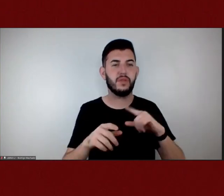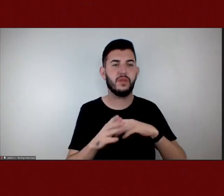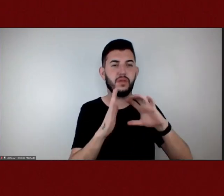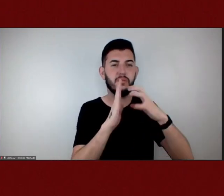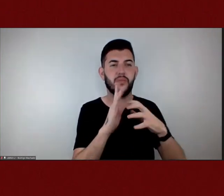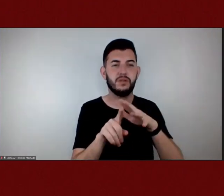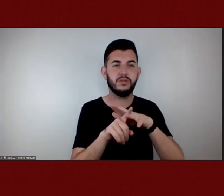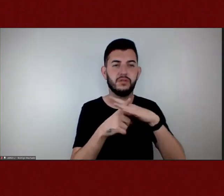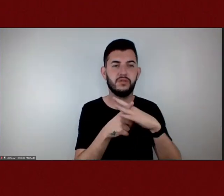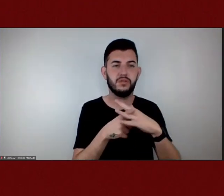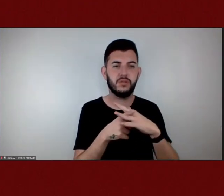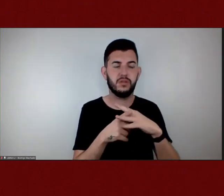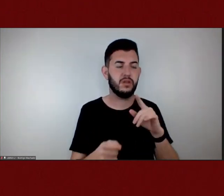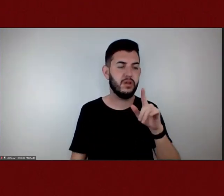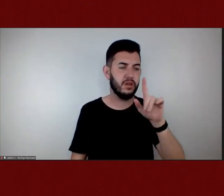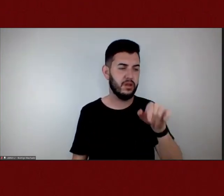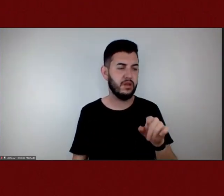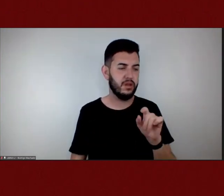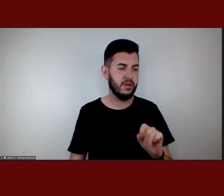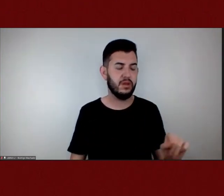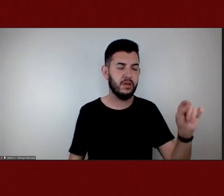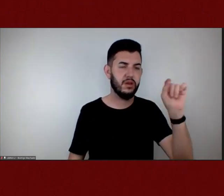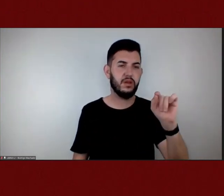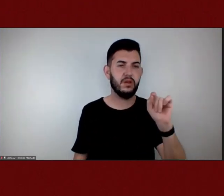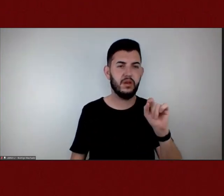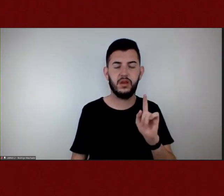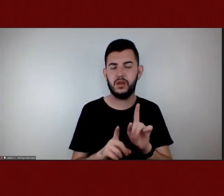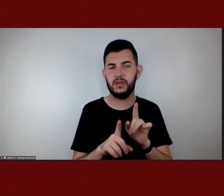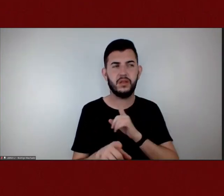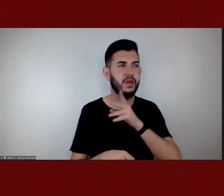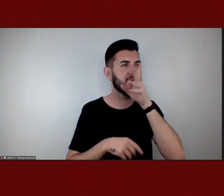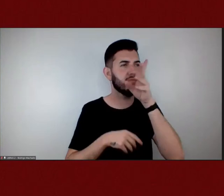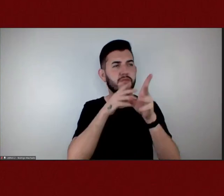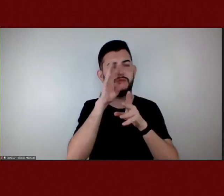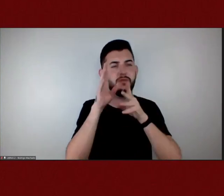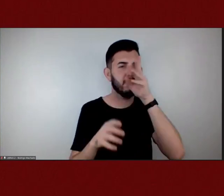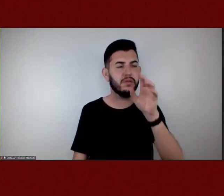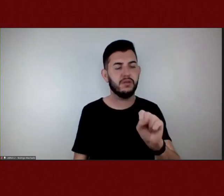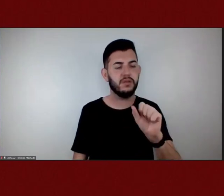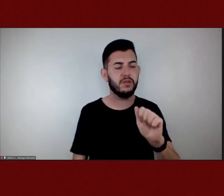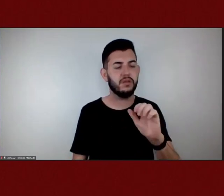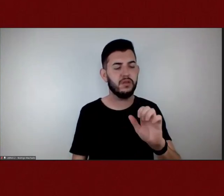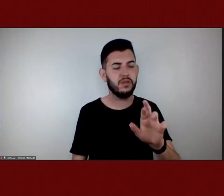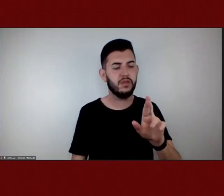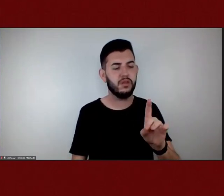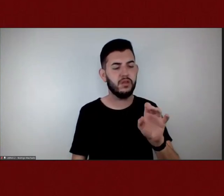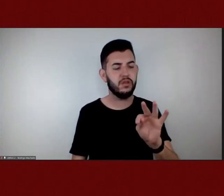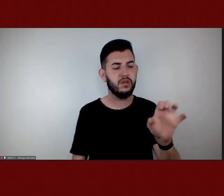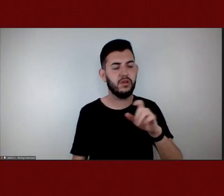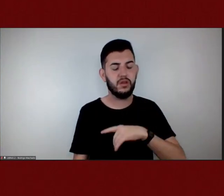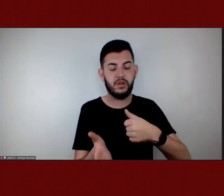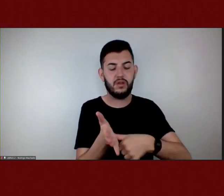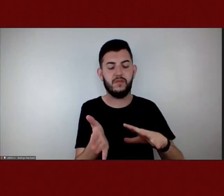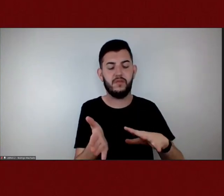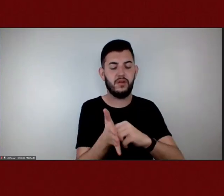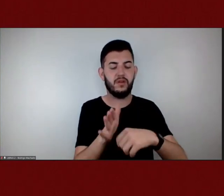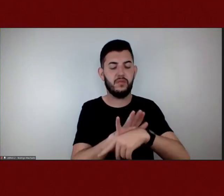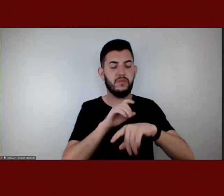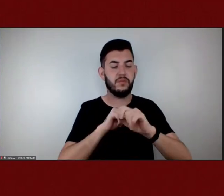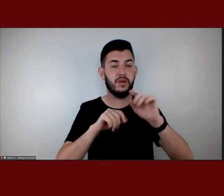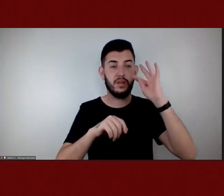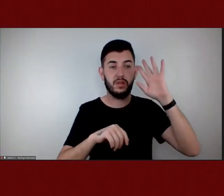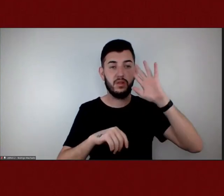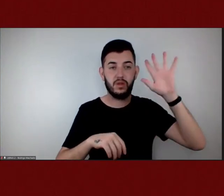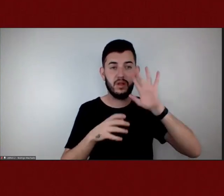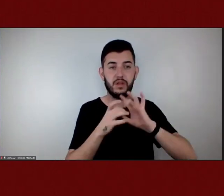do então MAPU, dos radicalismos, sacerdotes afiliados à teoria da libertação. Então, o que é paradoxo aqui é que, ao